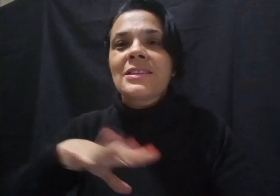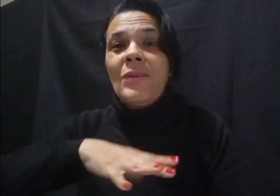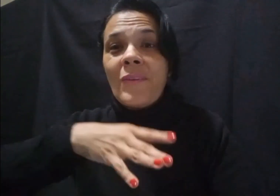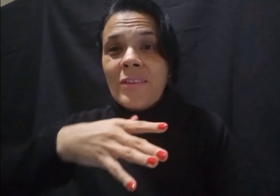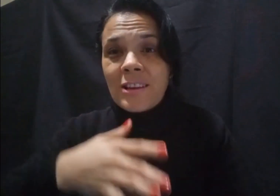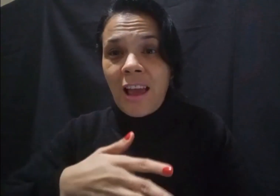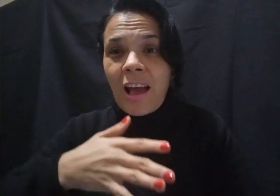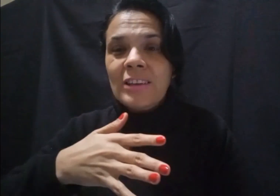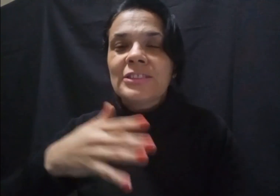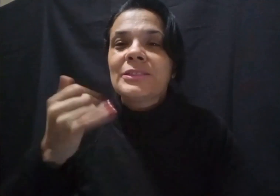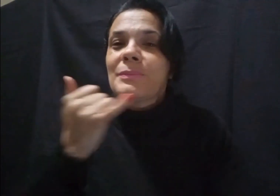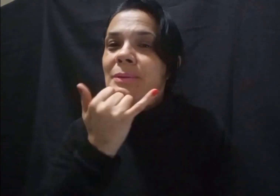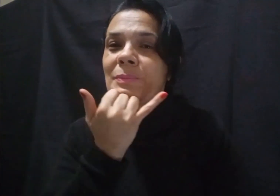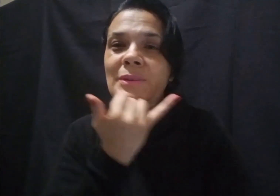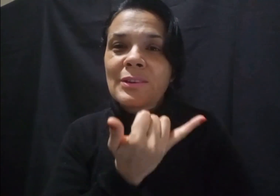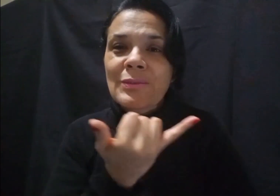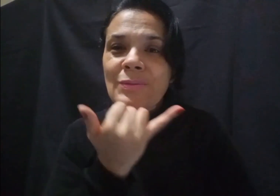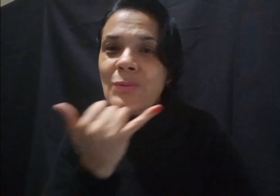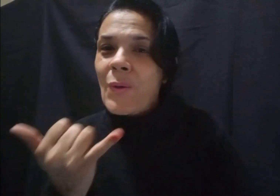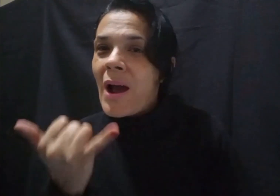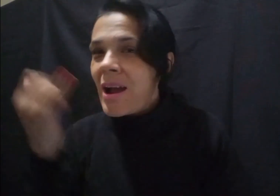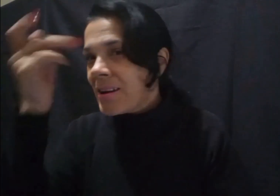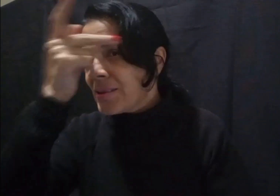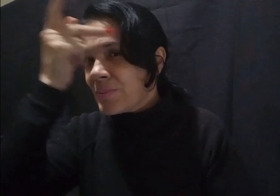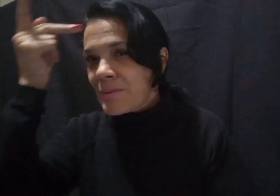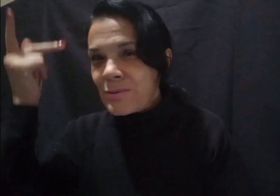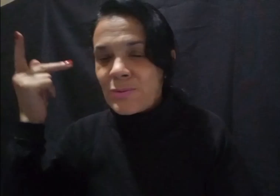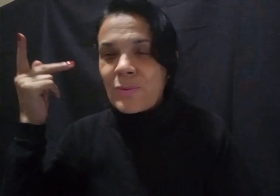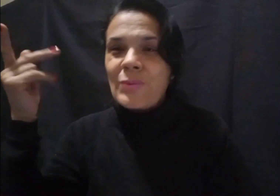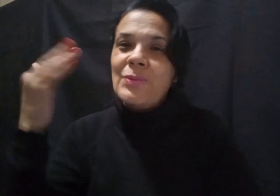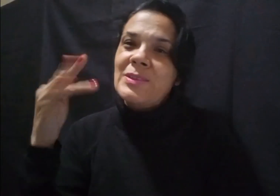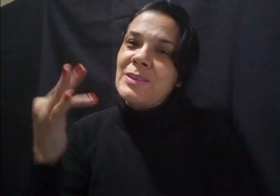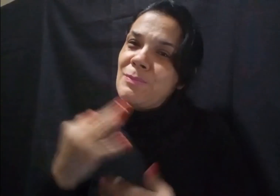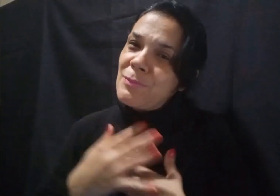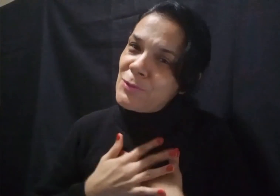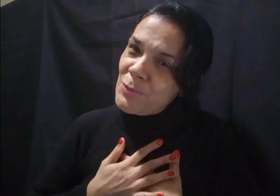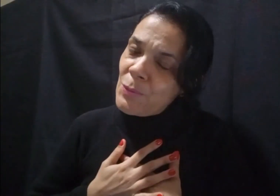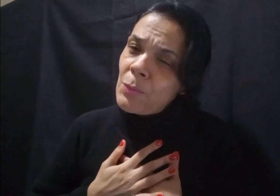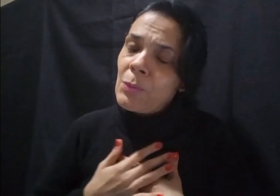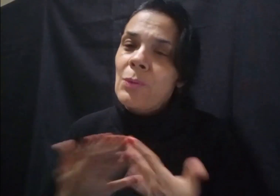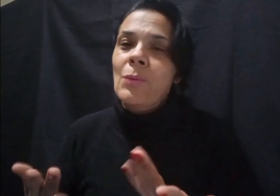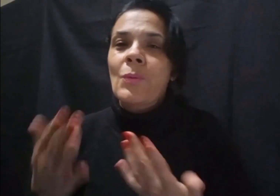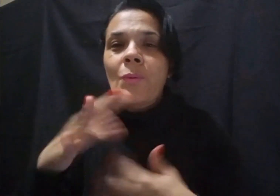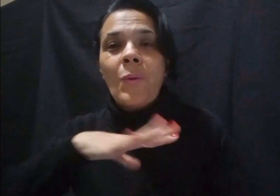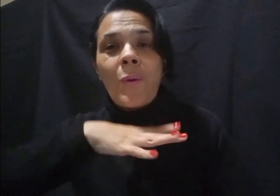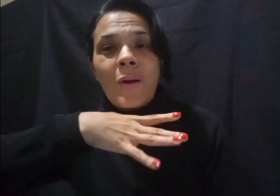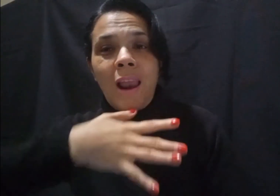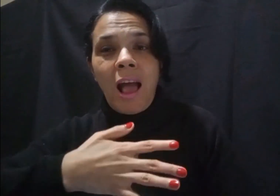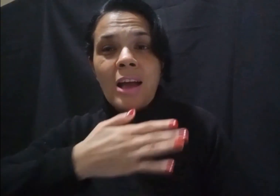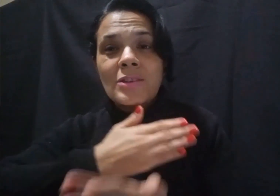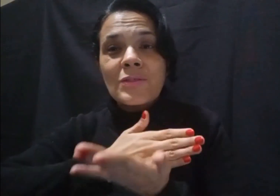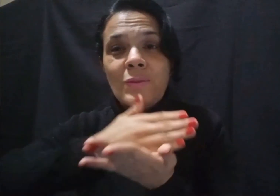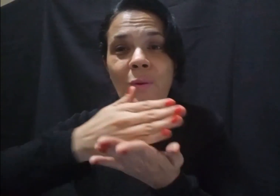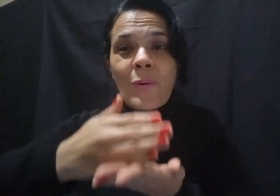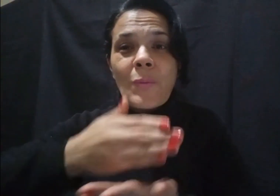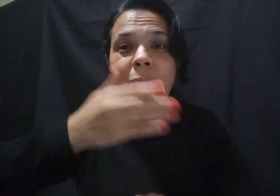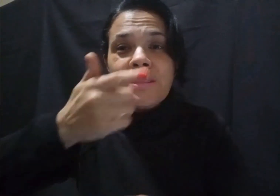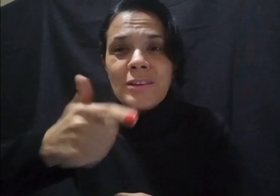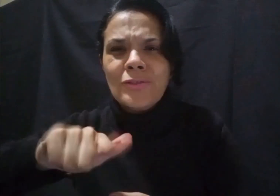É coragem perdoar alguém que nos feriu profundamente. É coragem recomeçar após